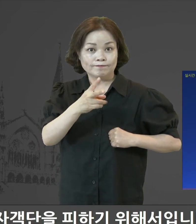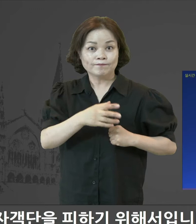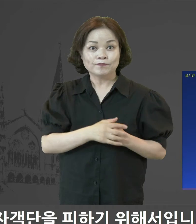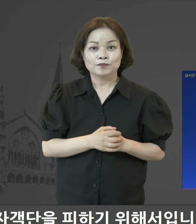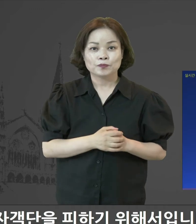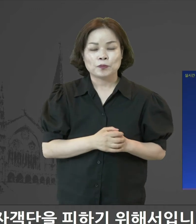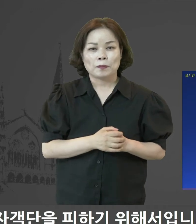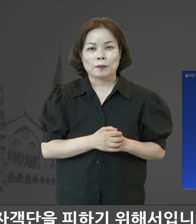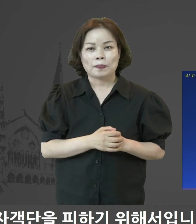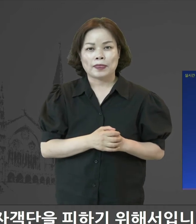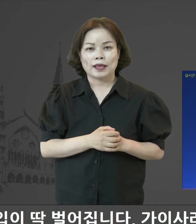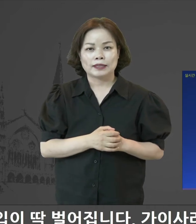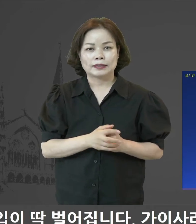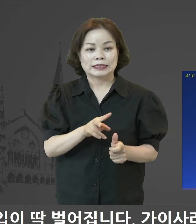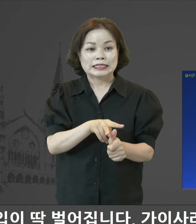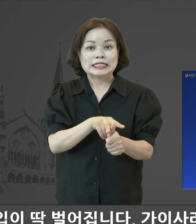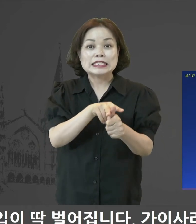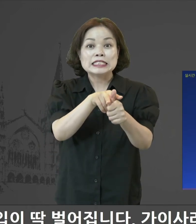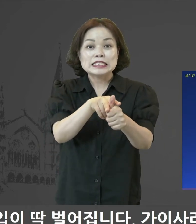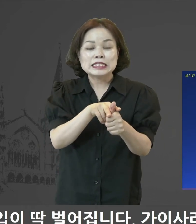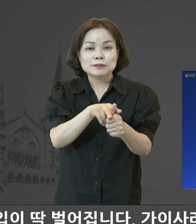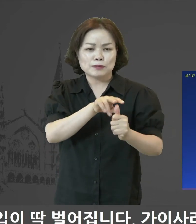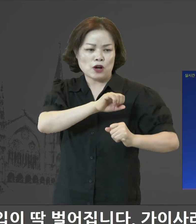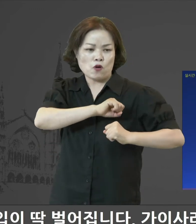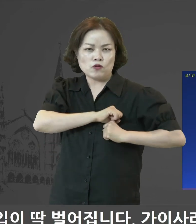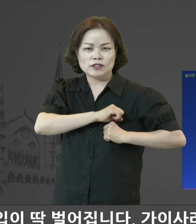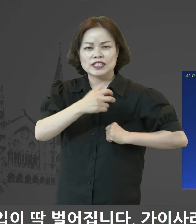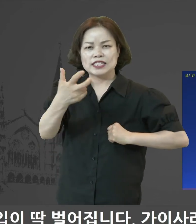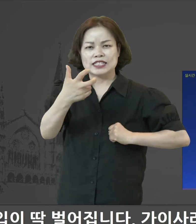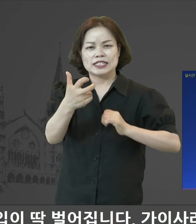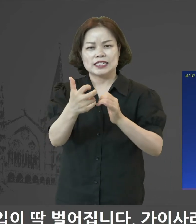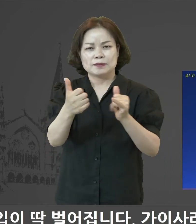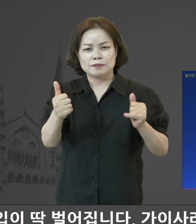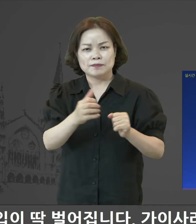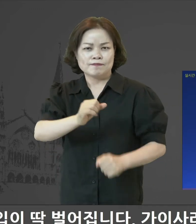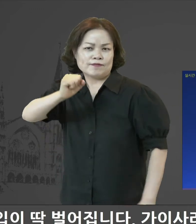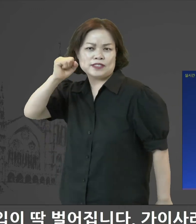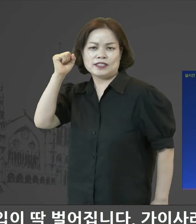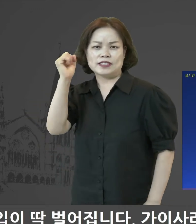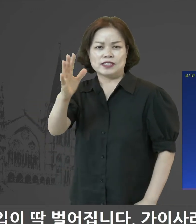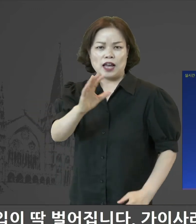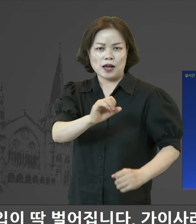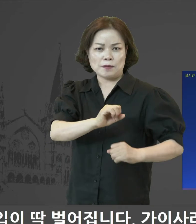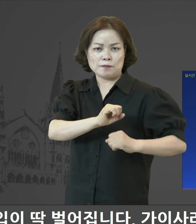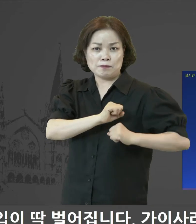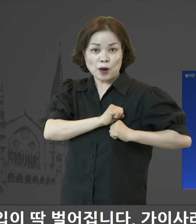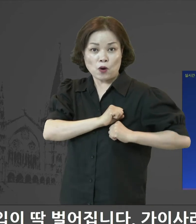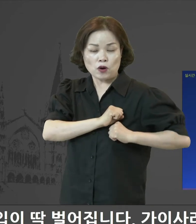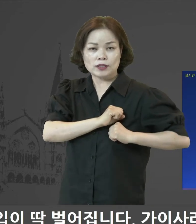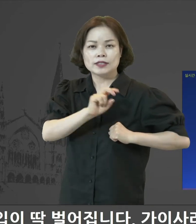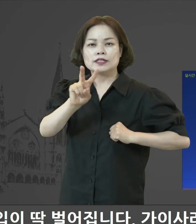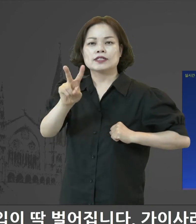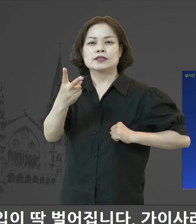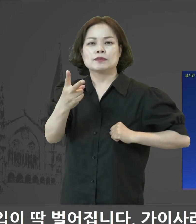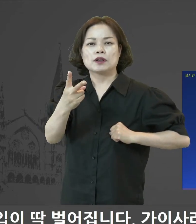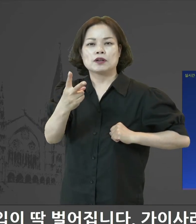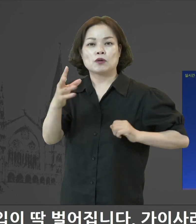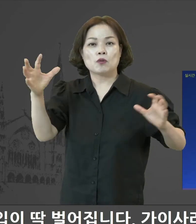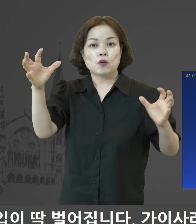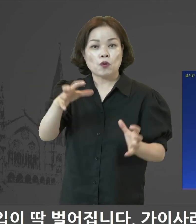거기에 기병 70명, 창병 200명, 도합 몇